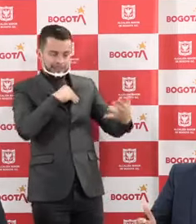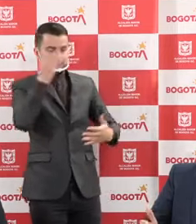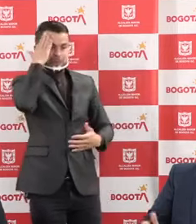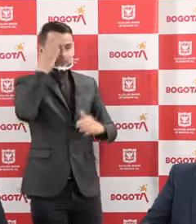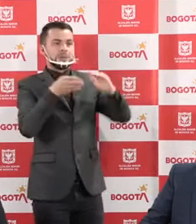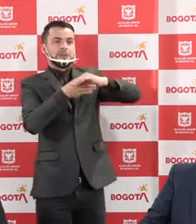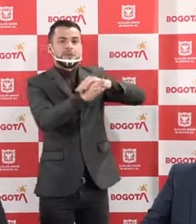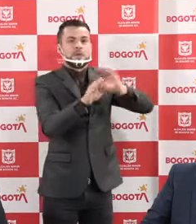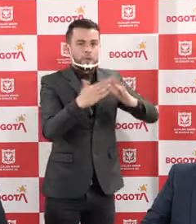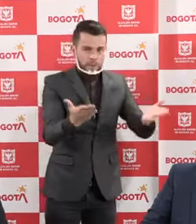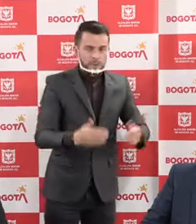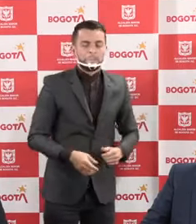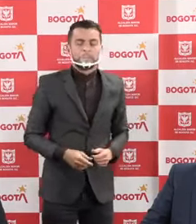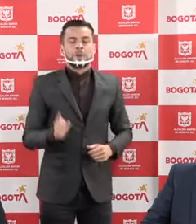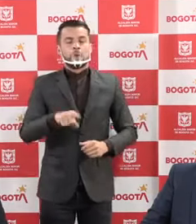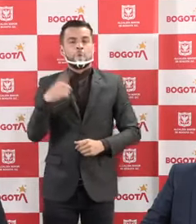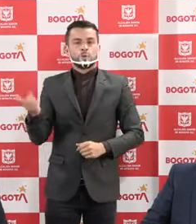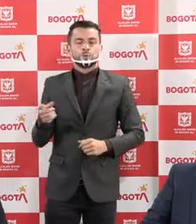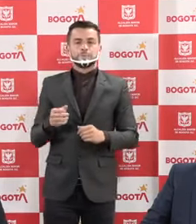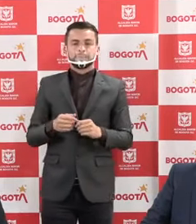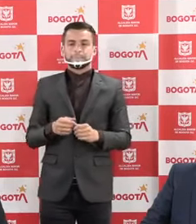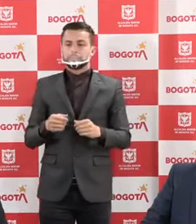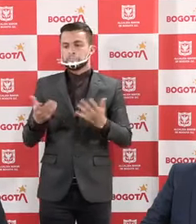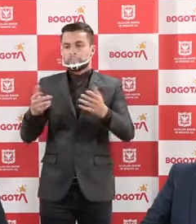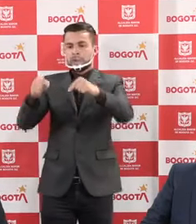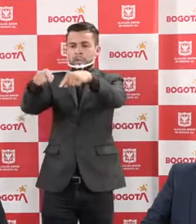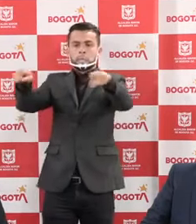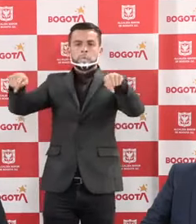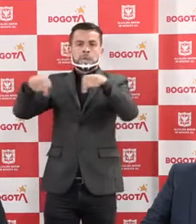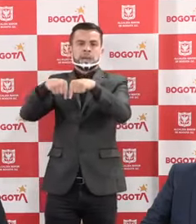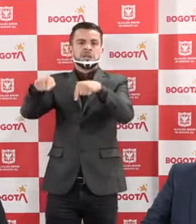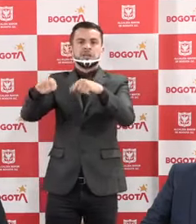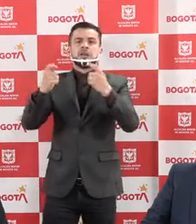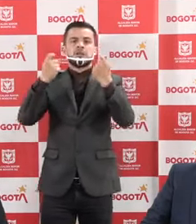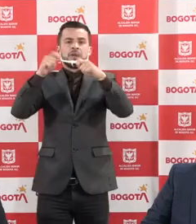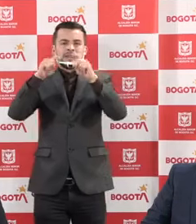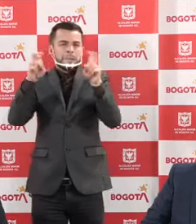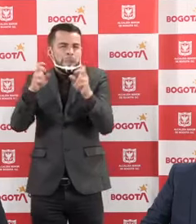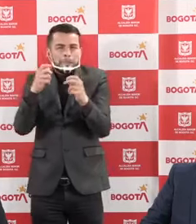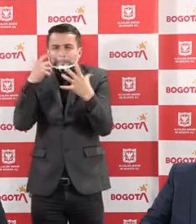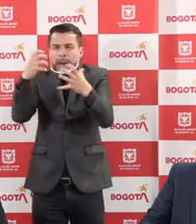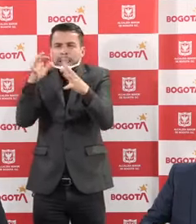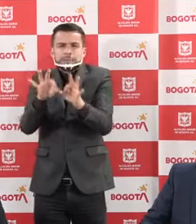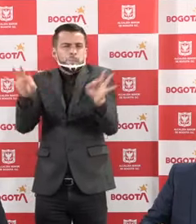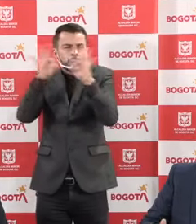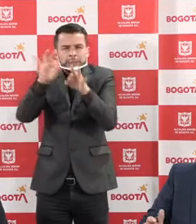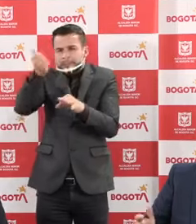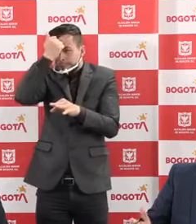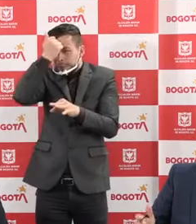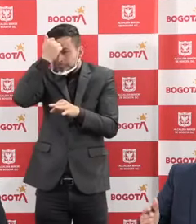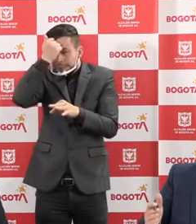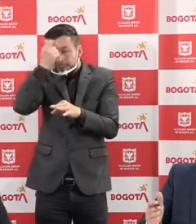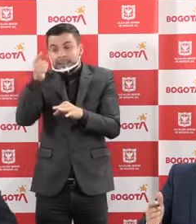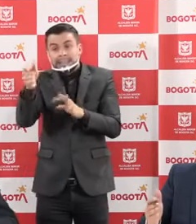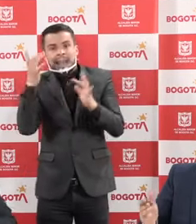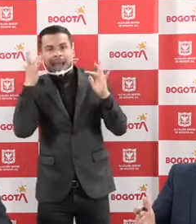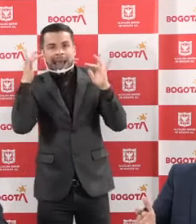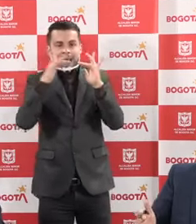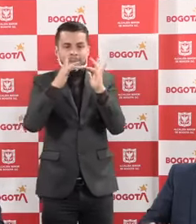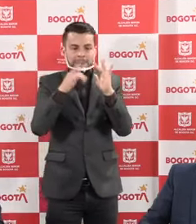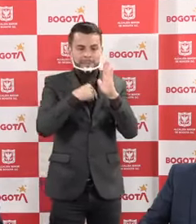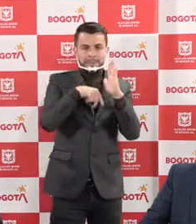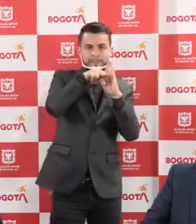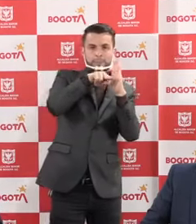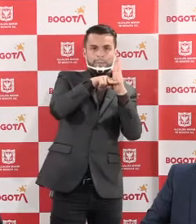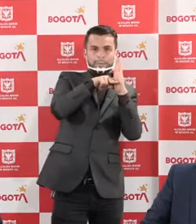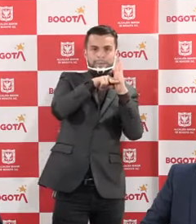establecimientos que venden productos esenciales o no esenciales aplica y móvil regula